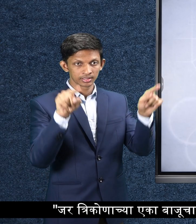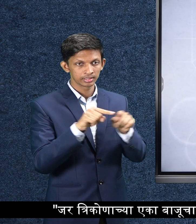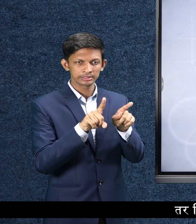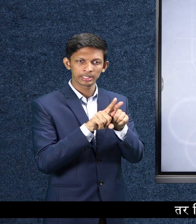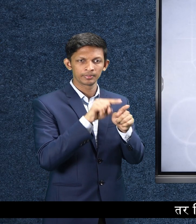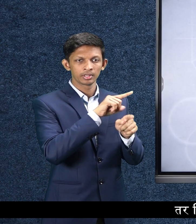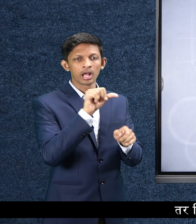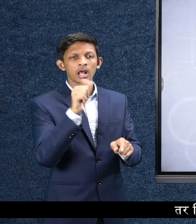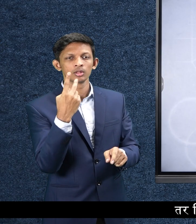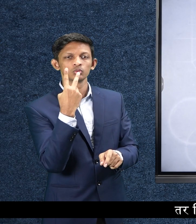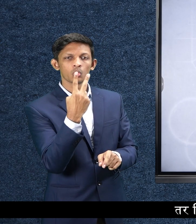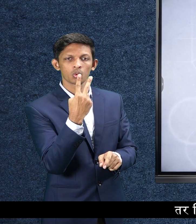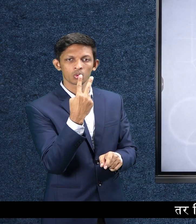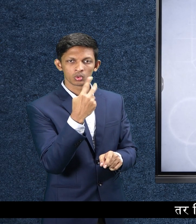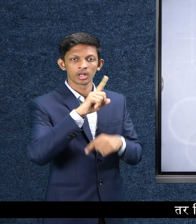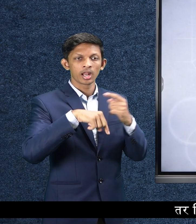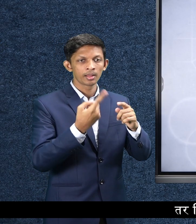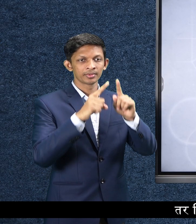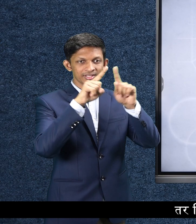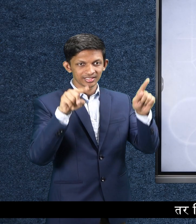तर त्रिकोण हा उजवा त्रिकोण आहे.